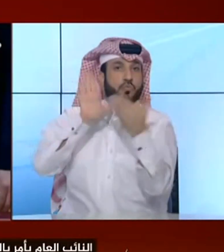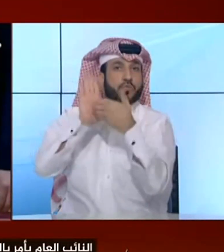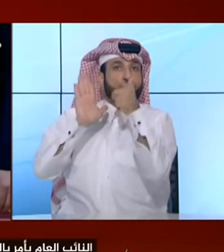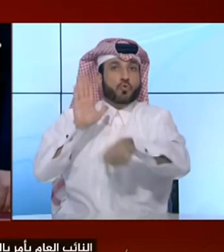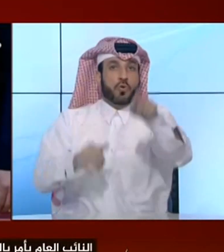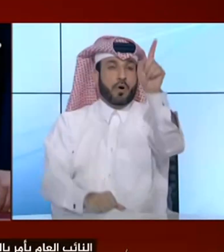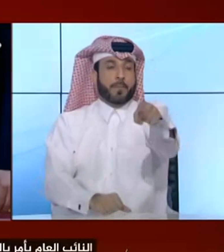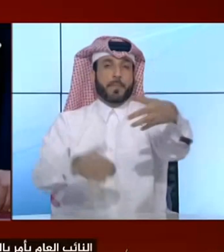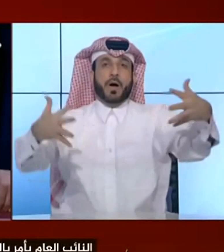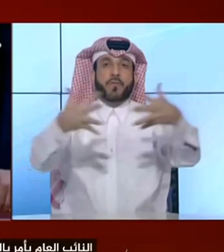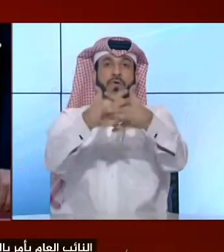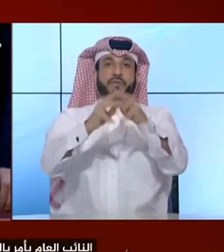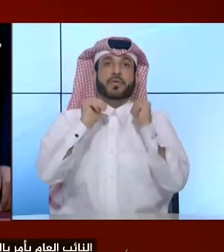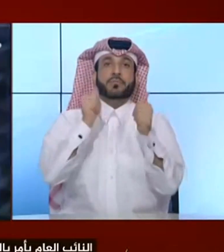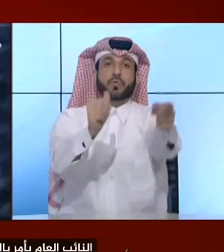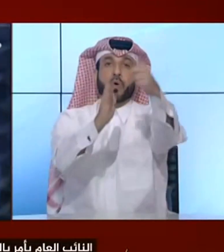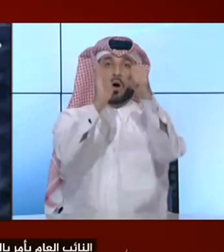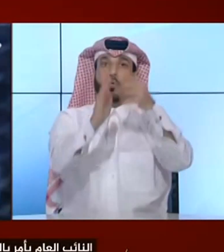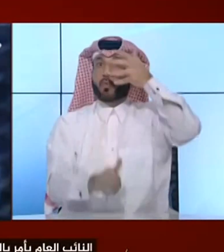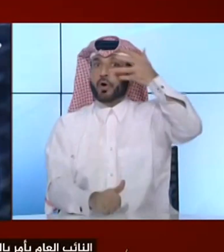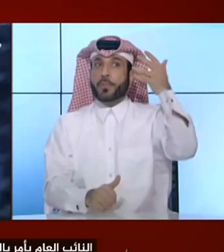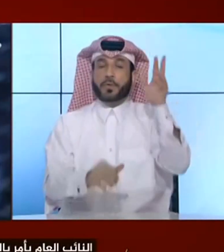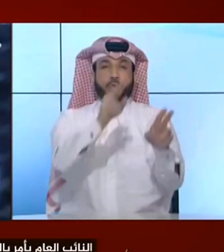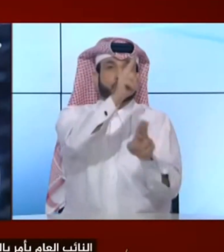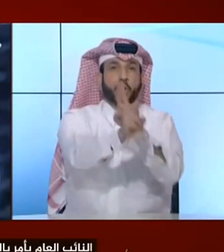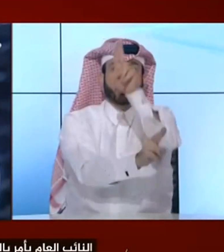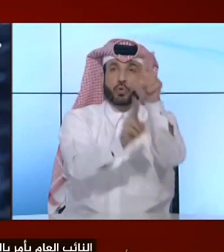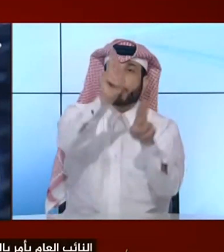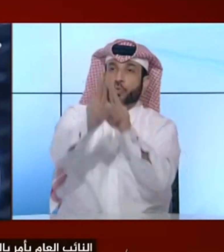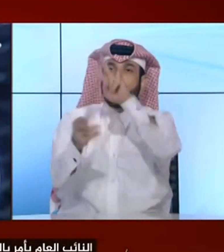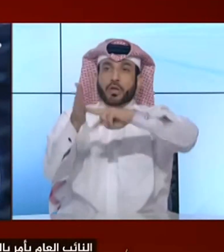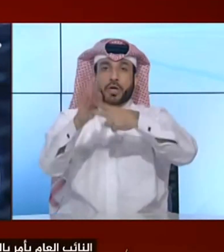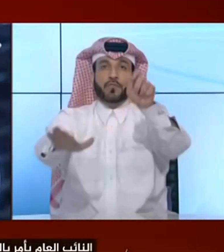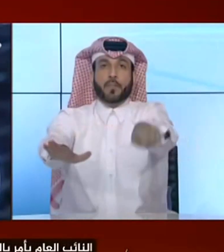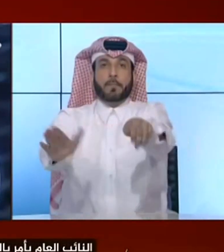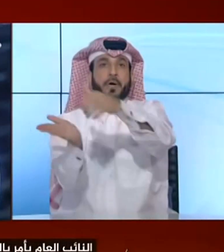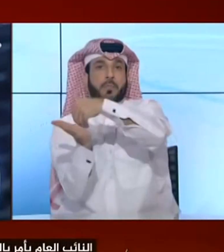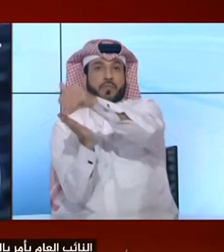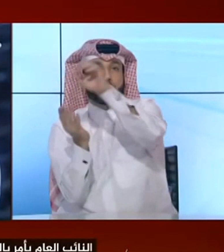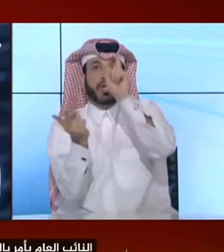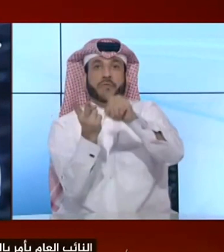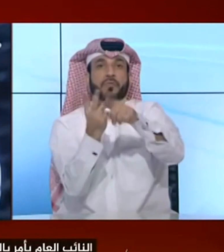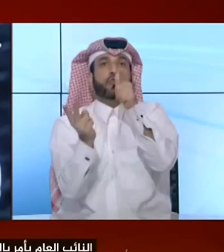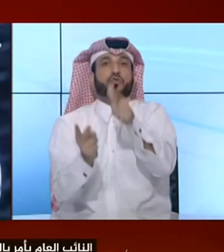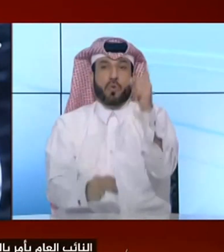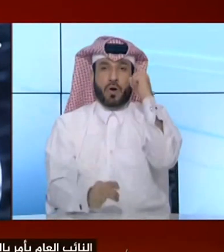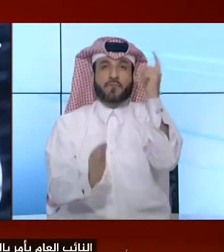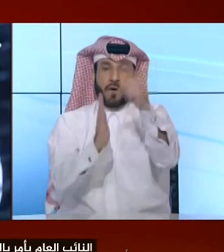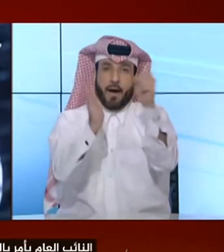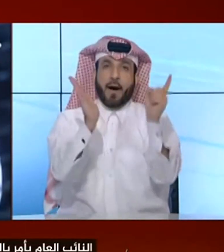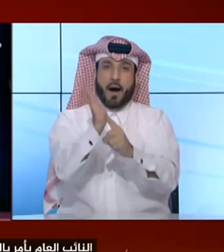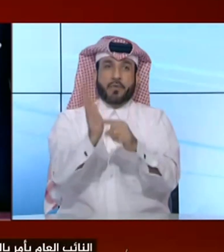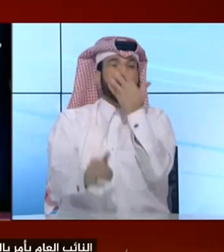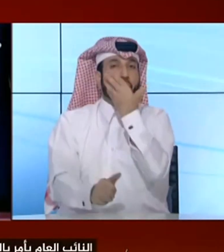كلف فريقا قانونيا باعداد دراسه حول اسباب الحكم واضاف ان تلك الدراسه كشفت عورا